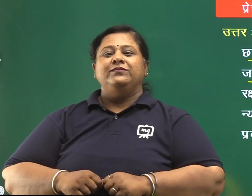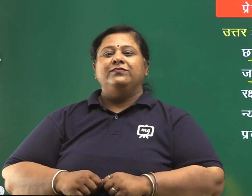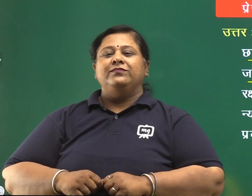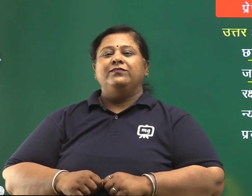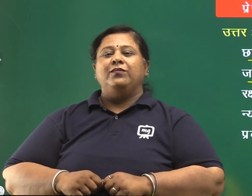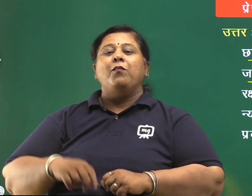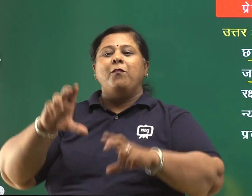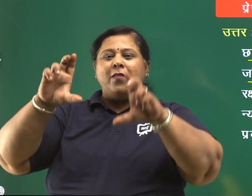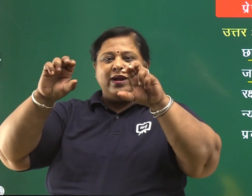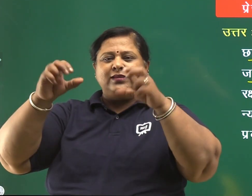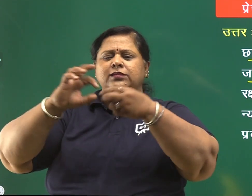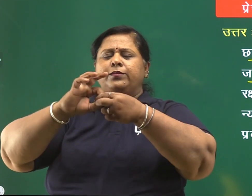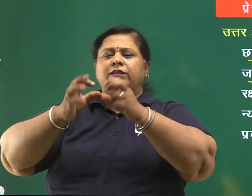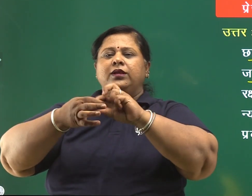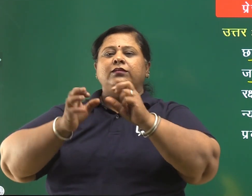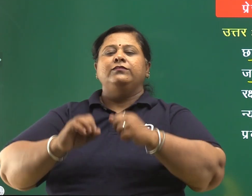पाठ से संबंधित